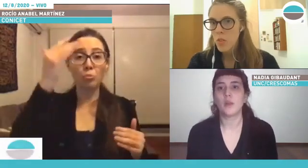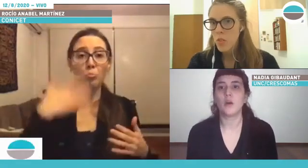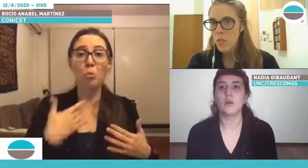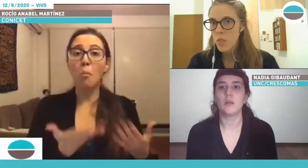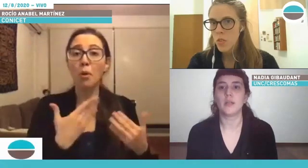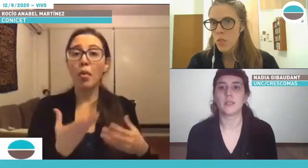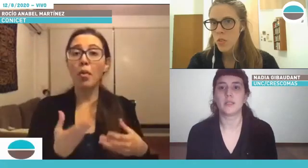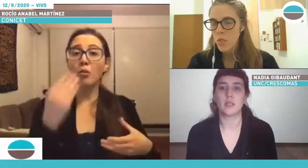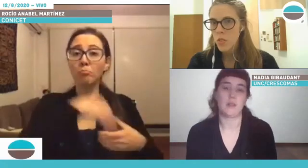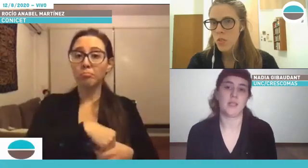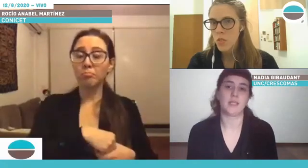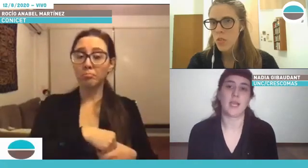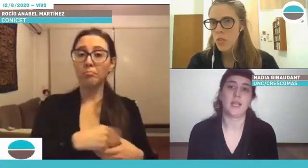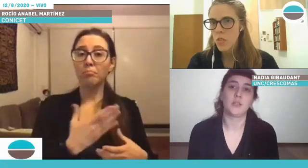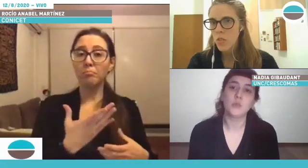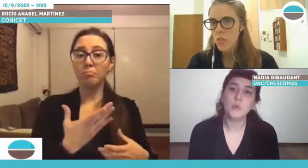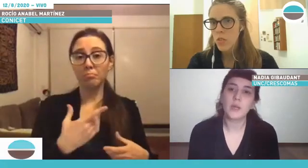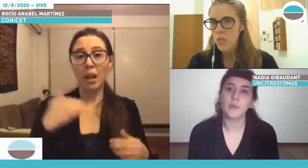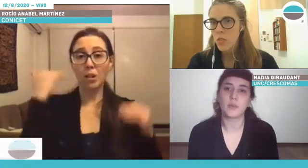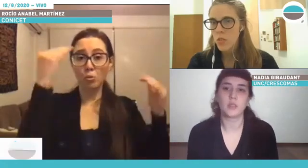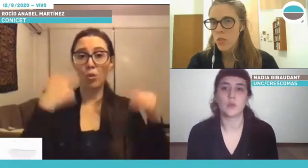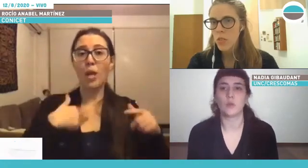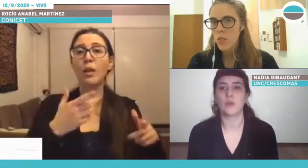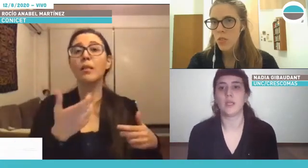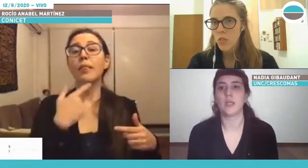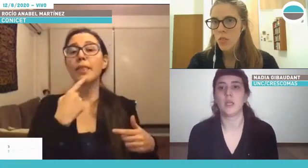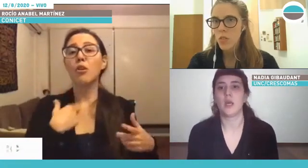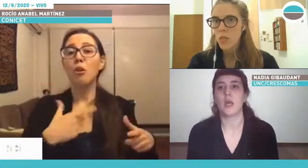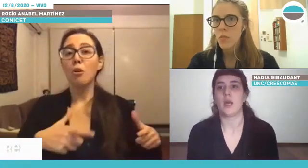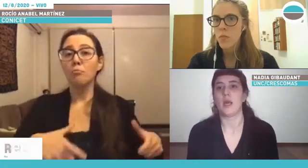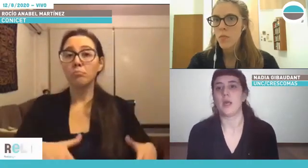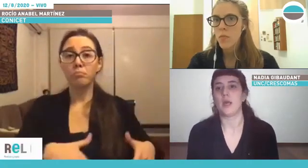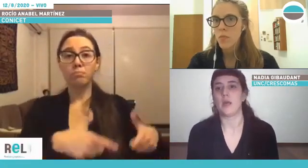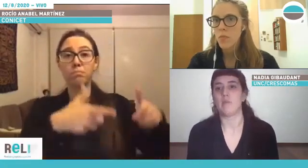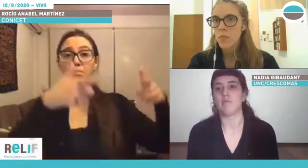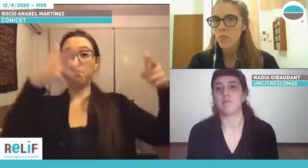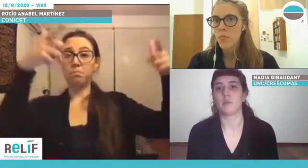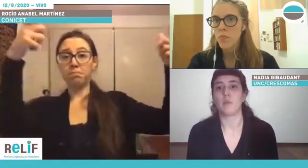yo puedo decir la altura, puedo incluir